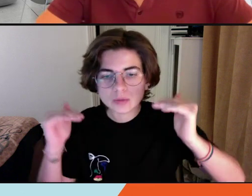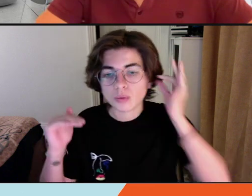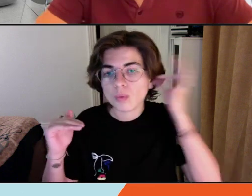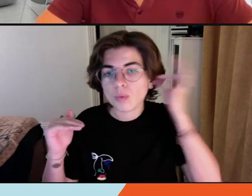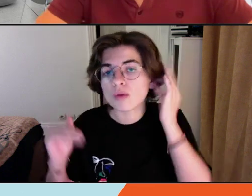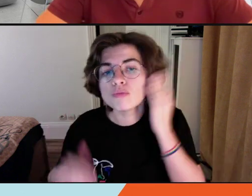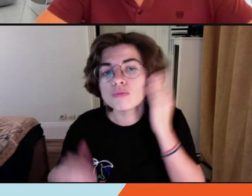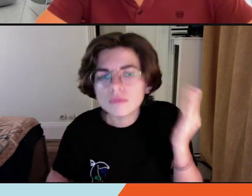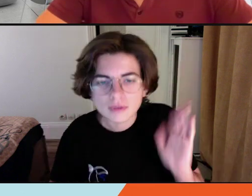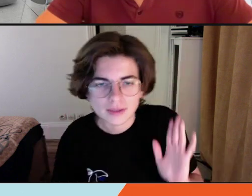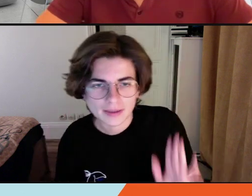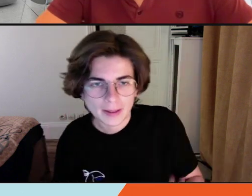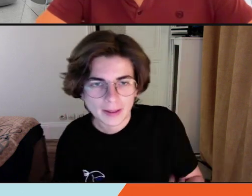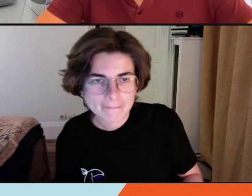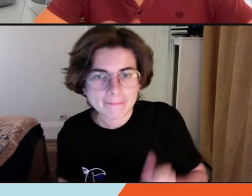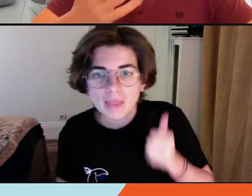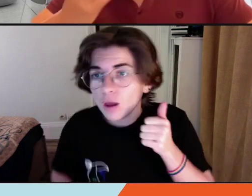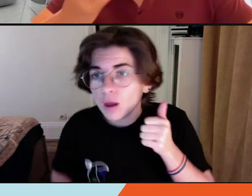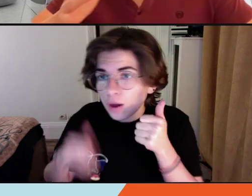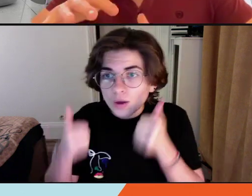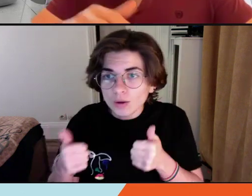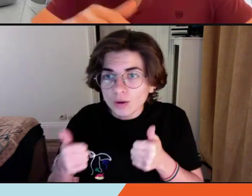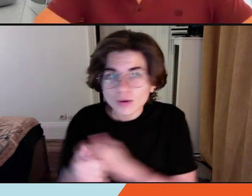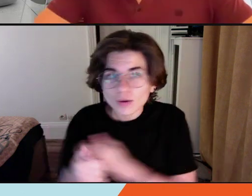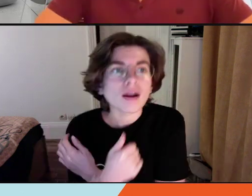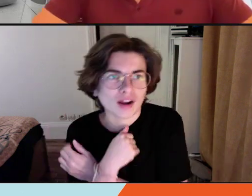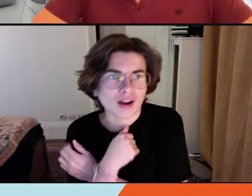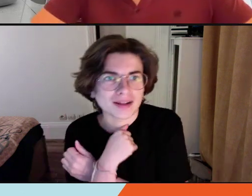où. Au cas où ça marche. Voilà, voilà.